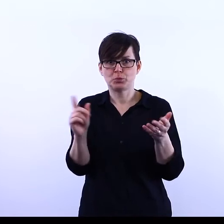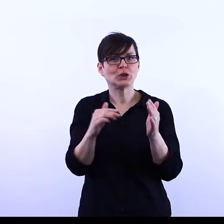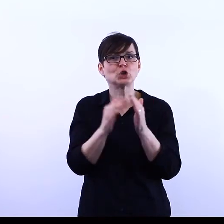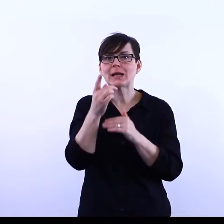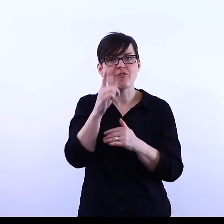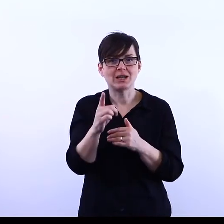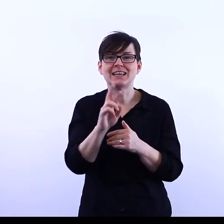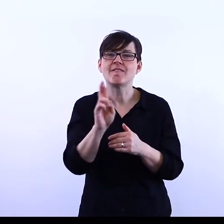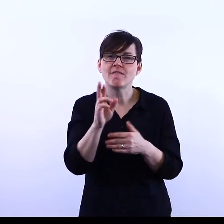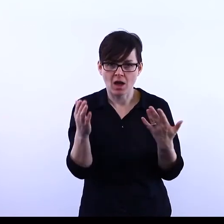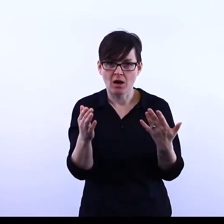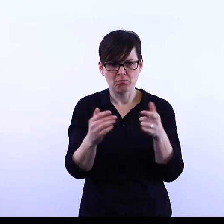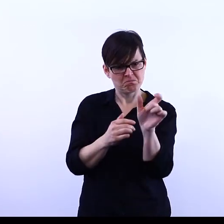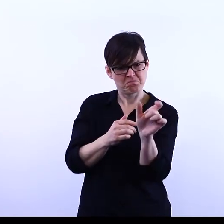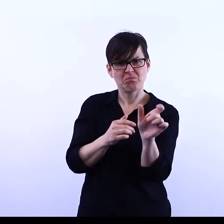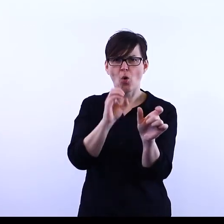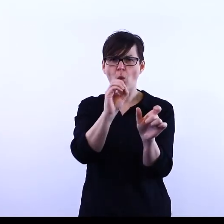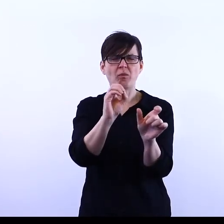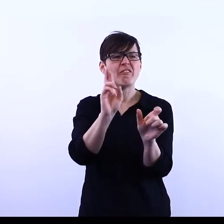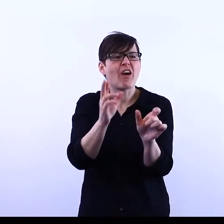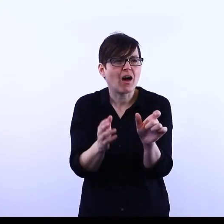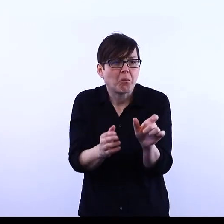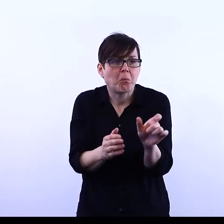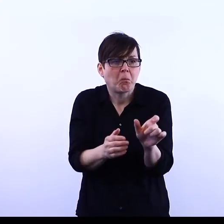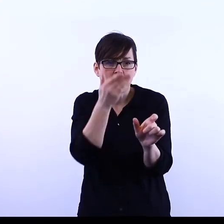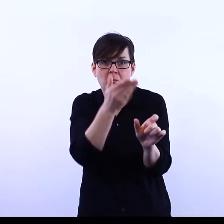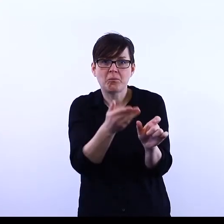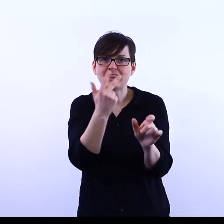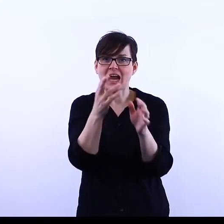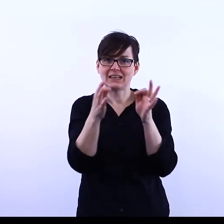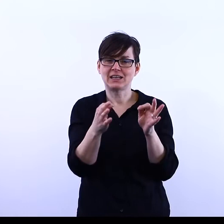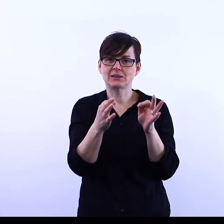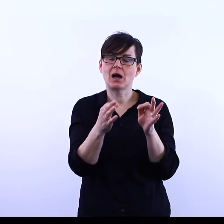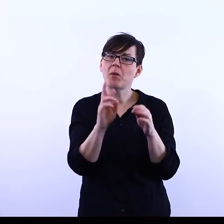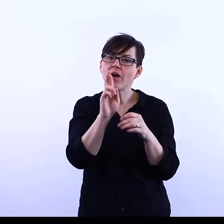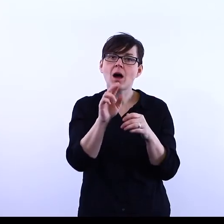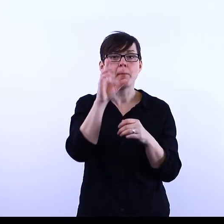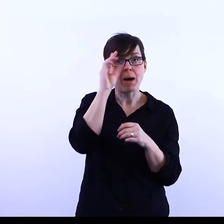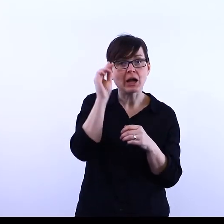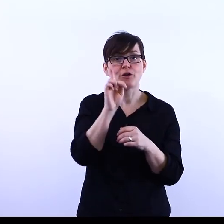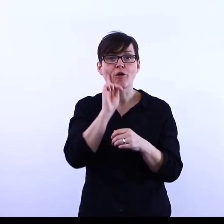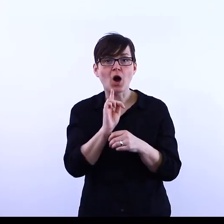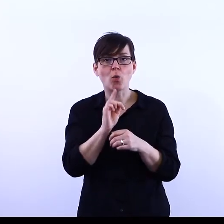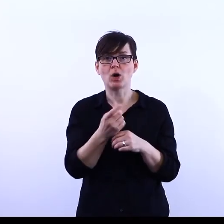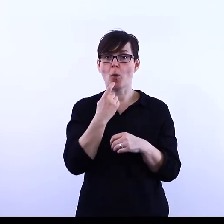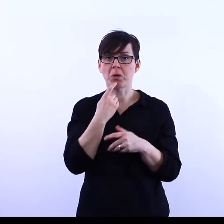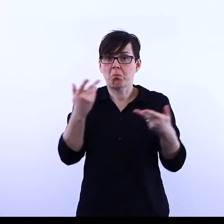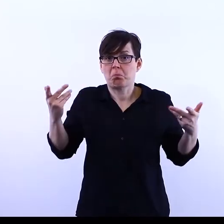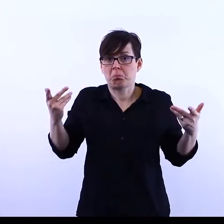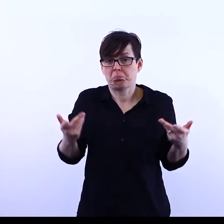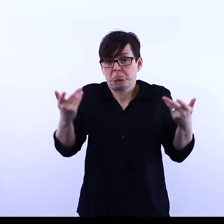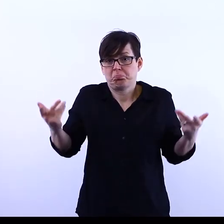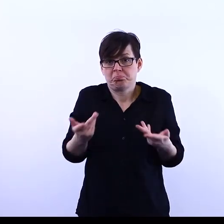wissen, ist mit diesem Satz, mit diesen drei kurzen Sätzen, die Sie da jetzt sehen, sind da Männer, Frauen oder Objekte gemeint.